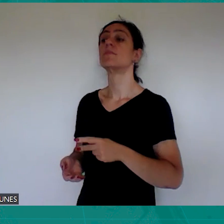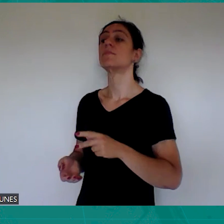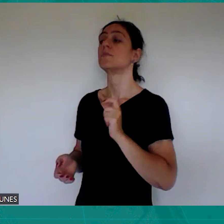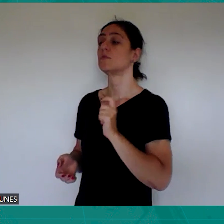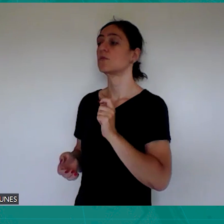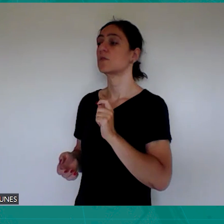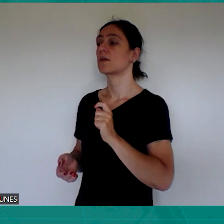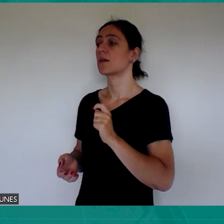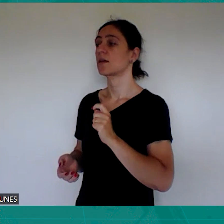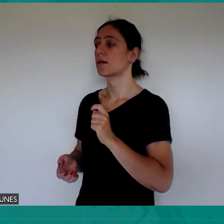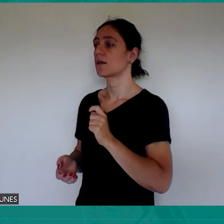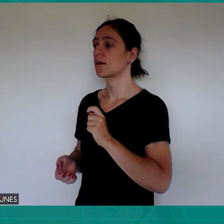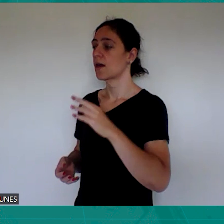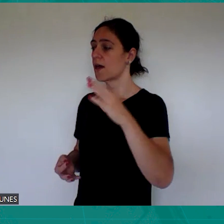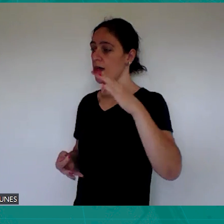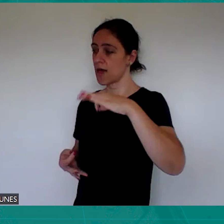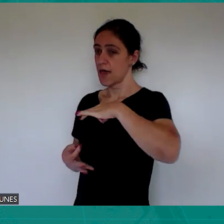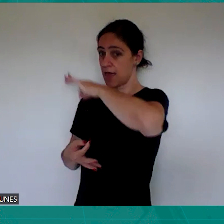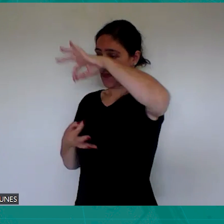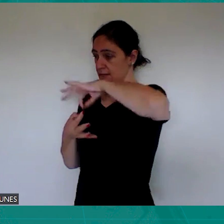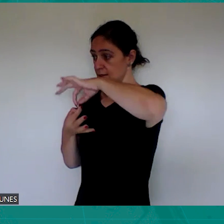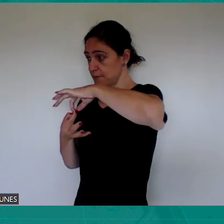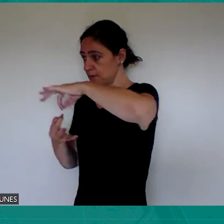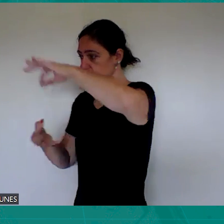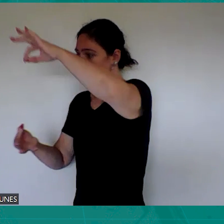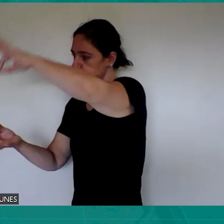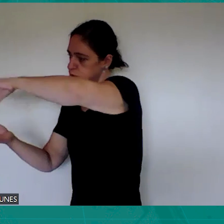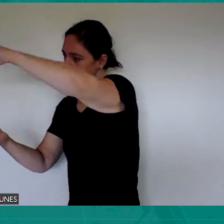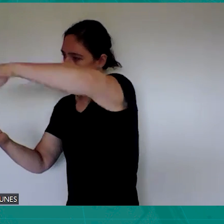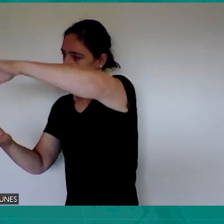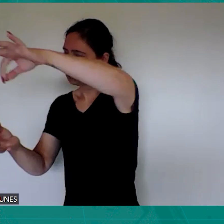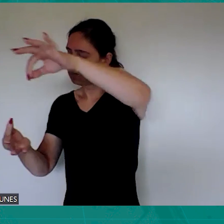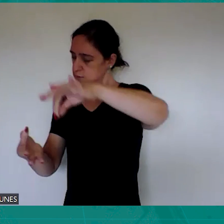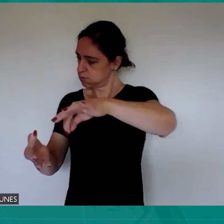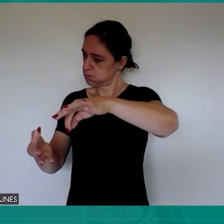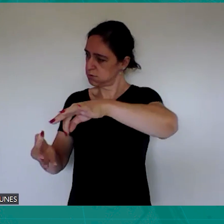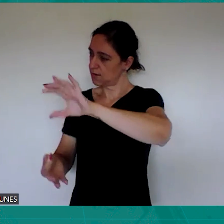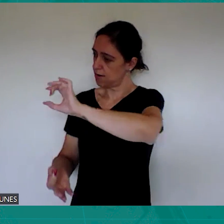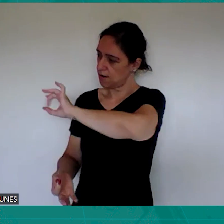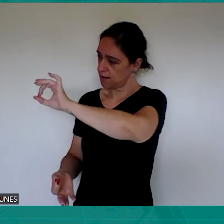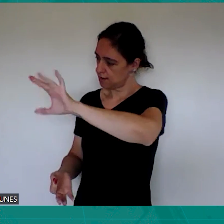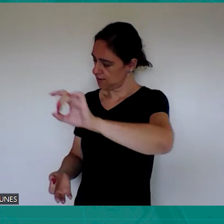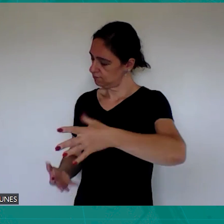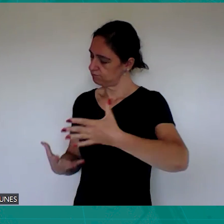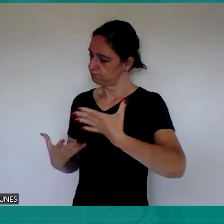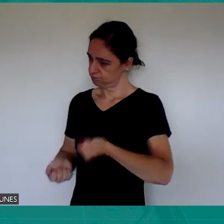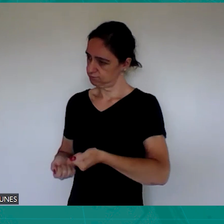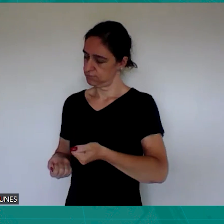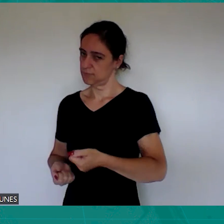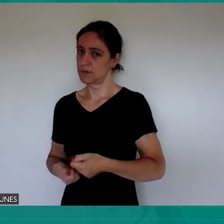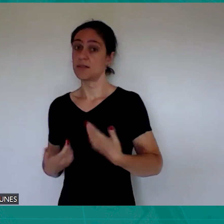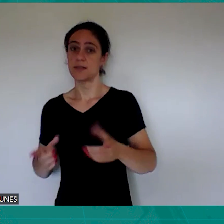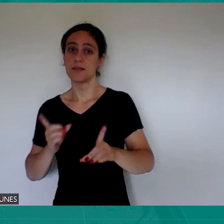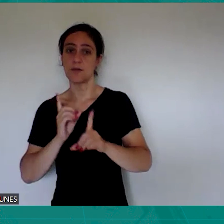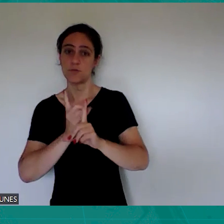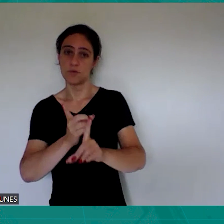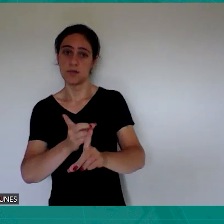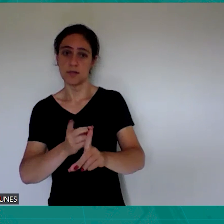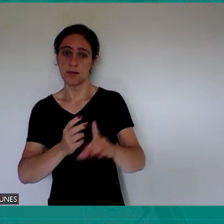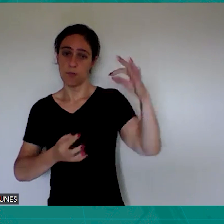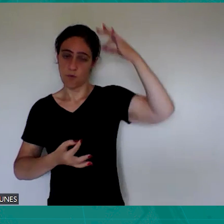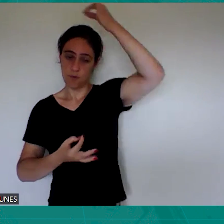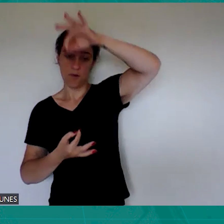Recebei o Espírito Santo. Então os discípulos naquela hora receberam